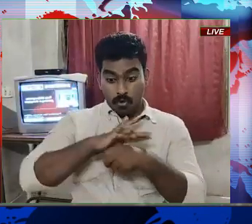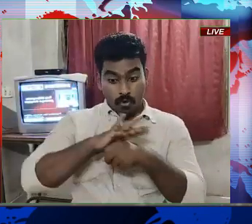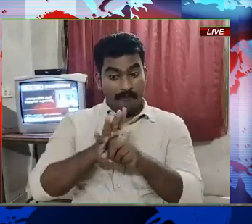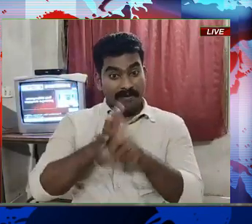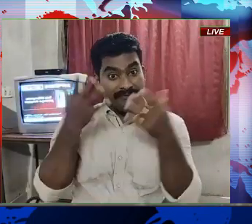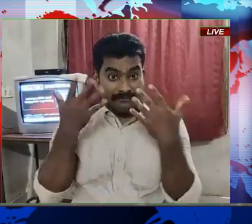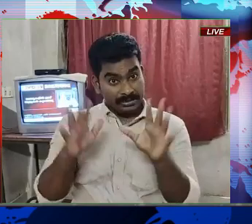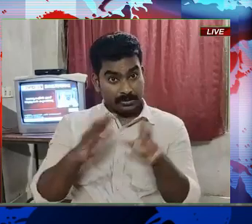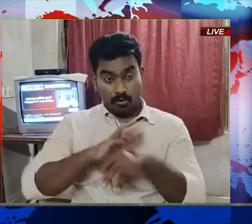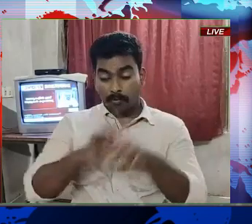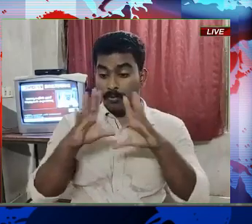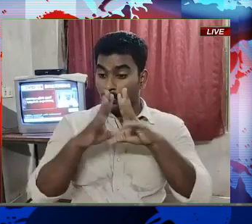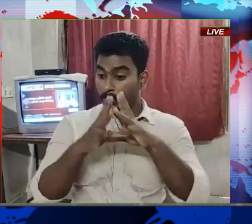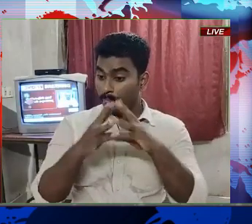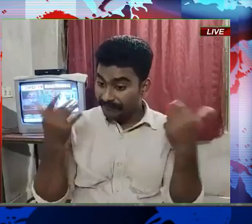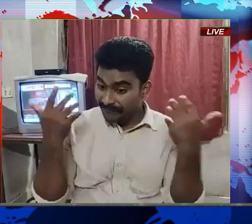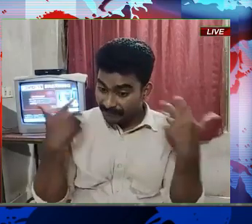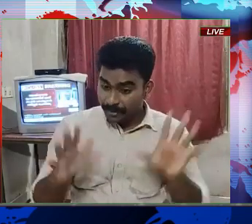ജോലി ചെയ്ത്